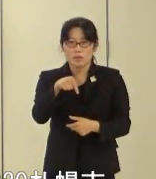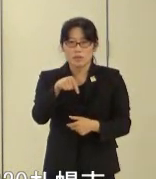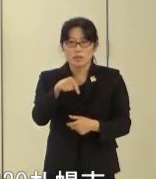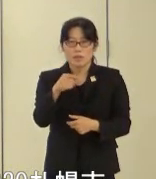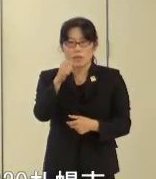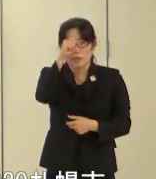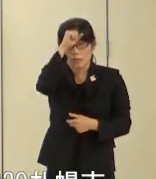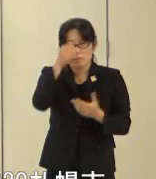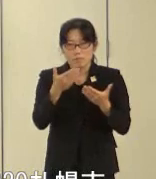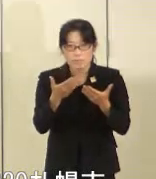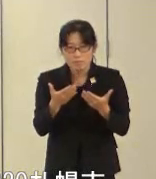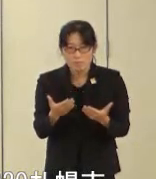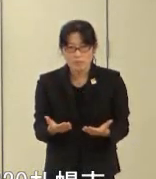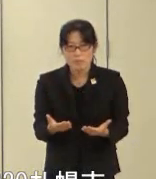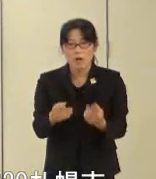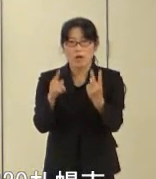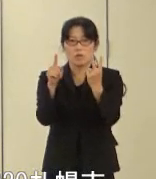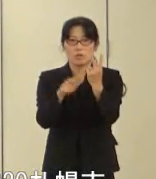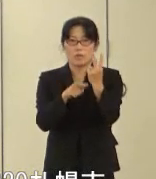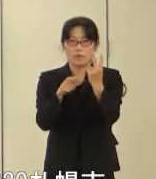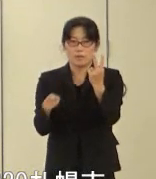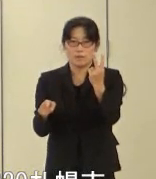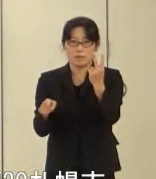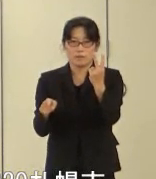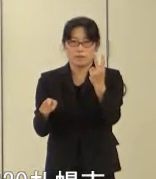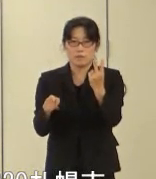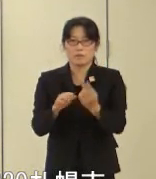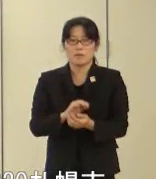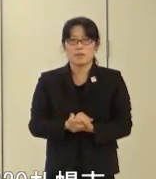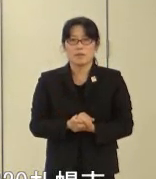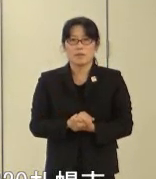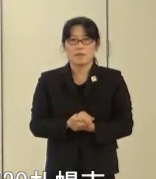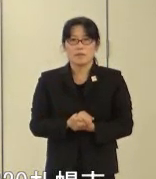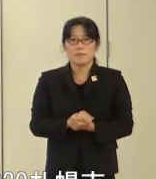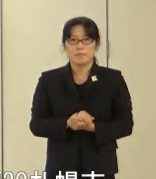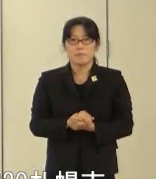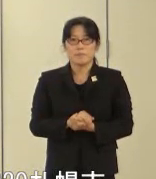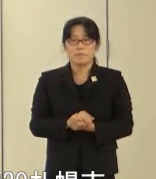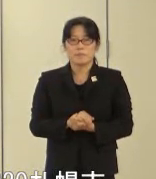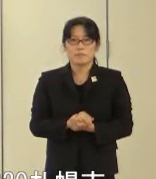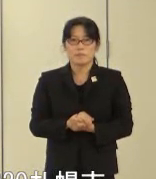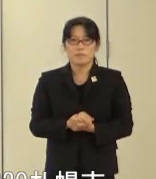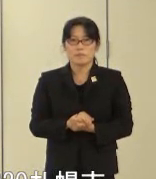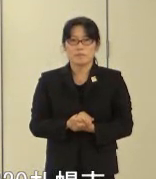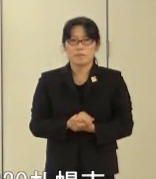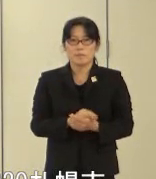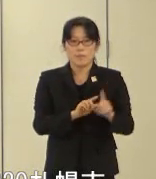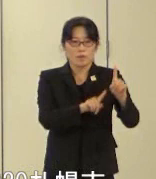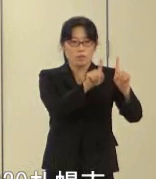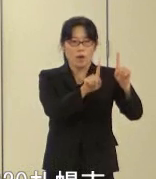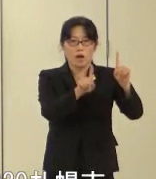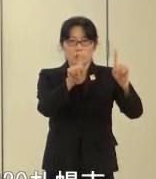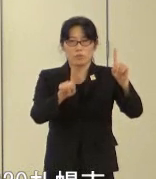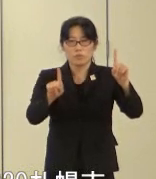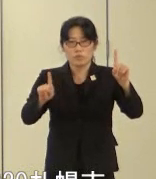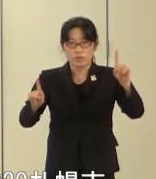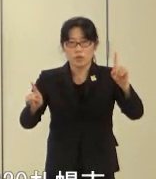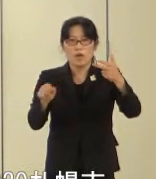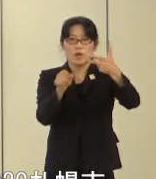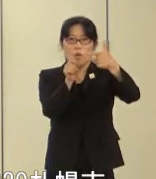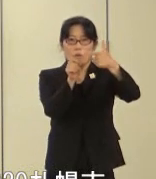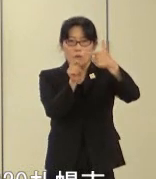の患者さんはお二人ということであります。グラフ、これは6月